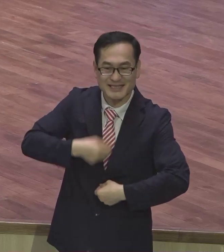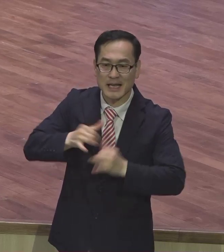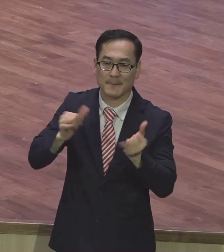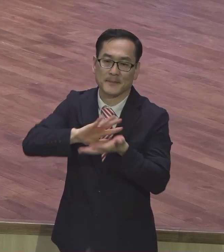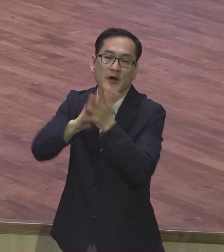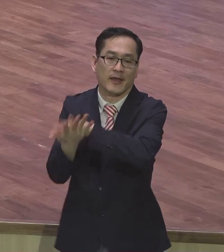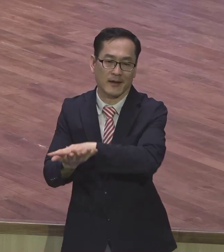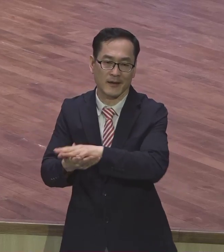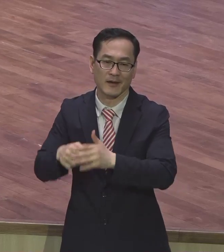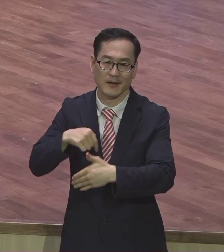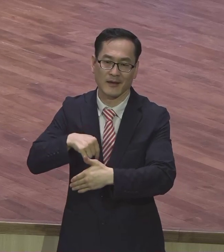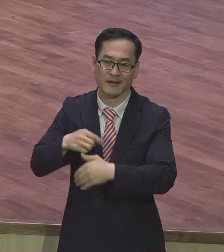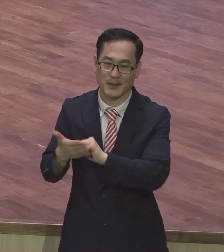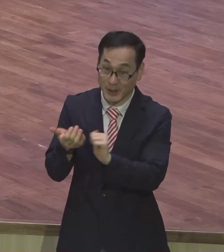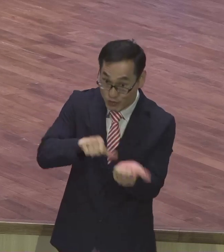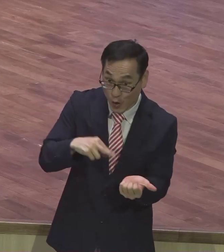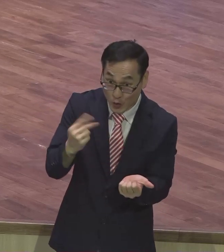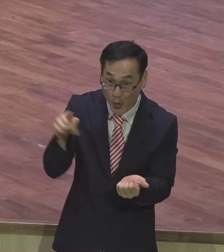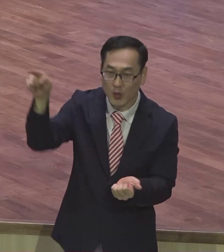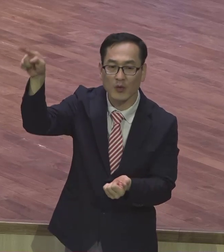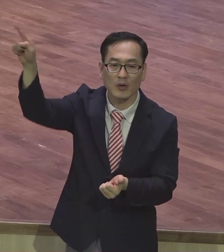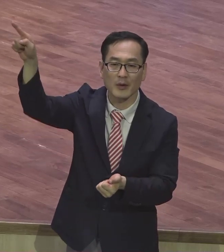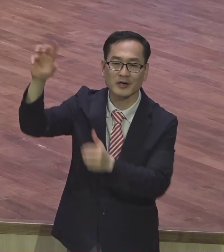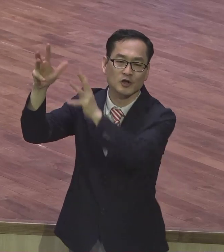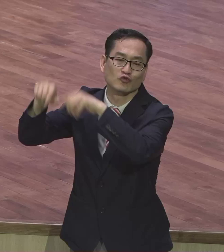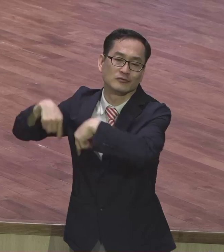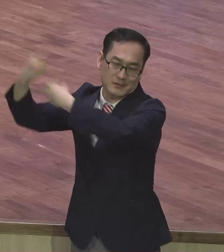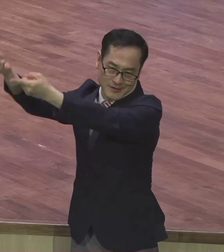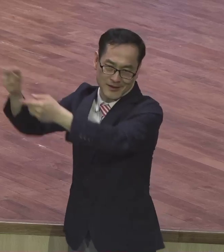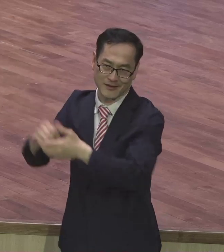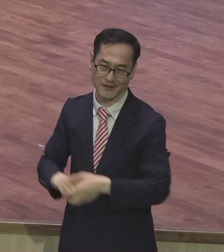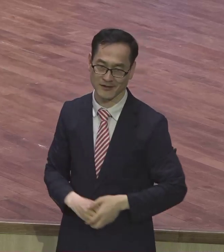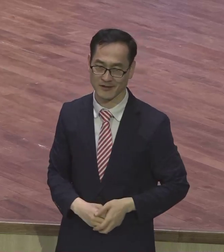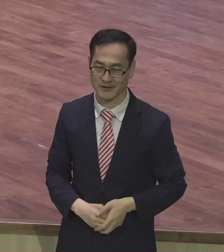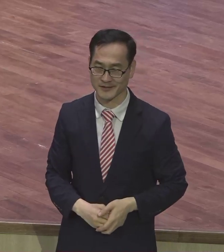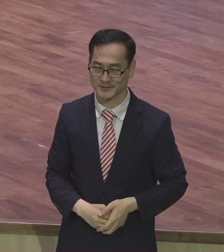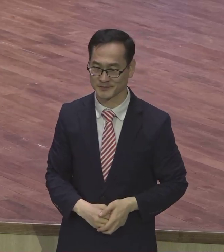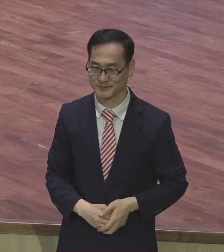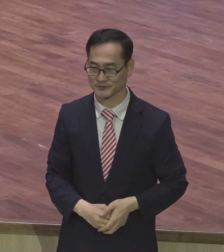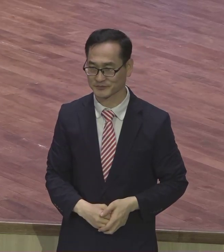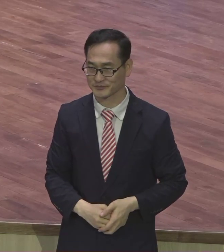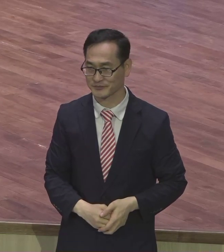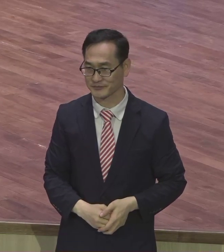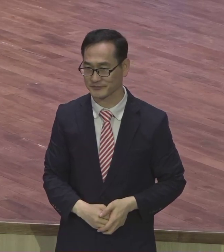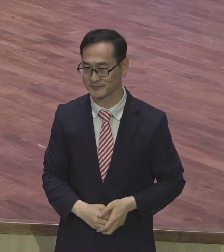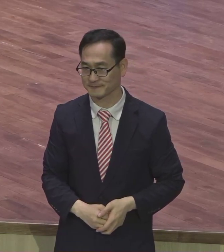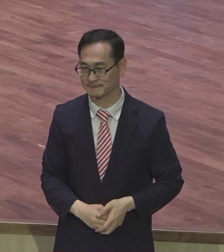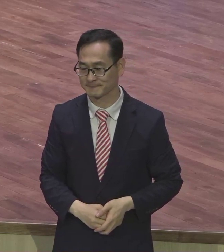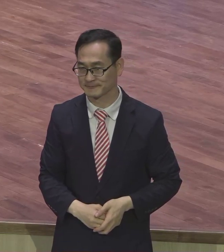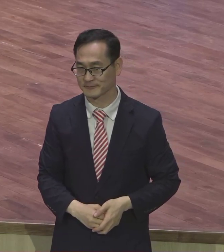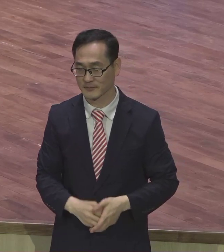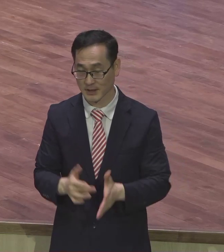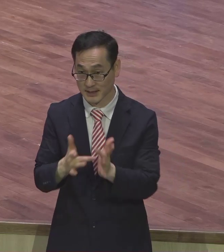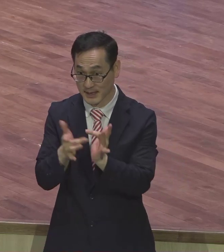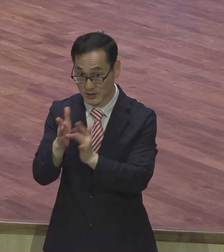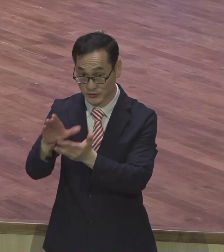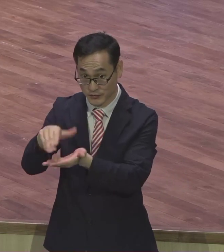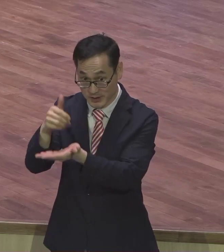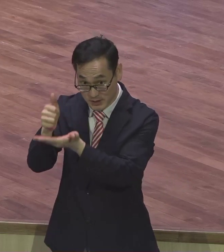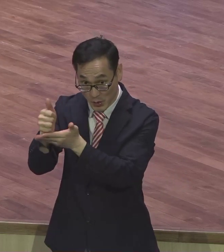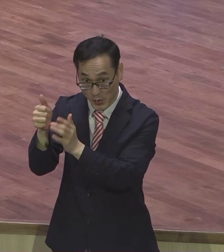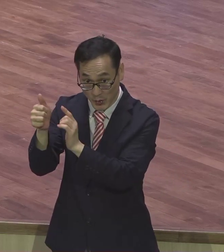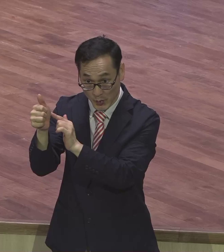거예요 얼마나 엄청난 복음의 능력입니까 이 예수 그리스도를 지금